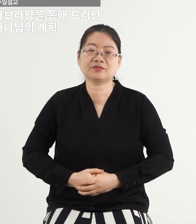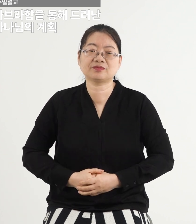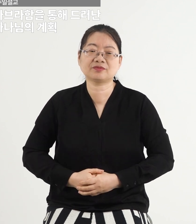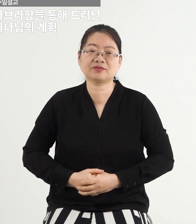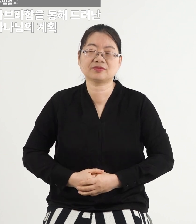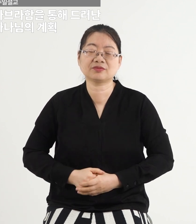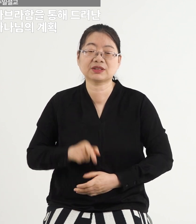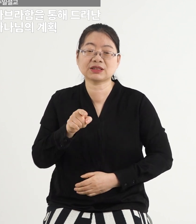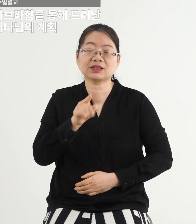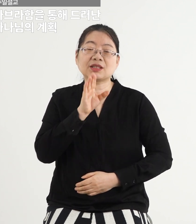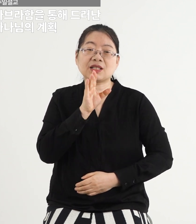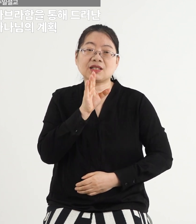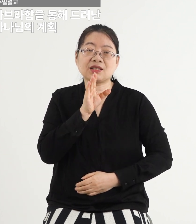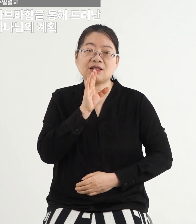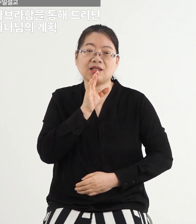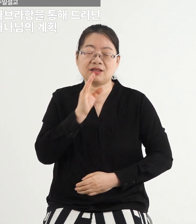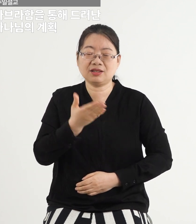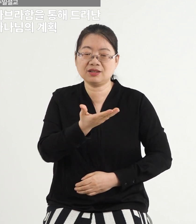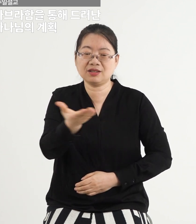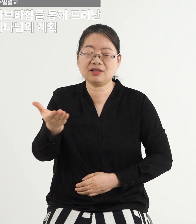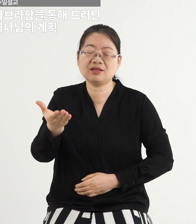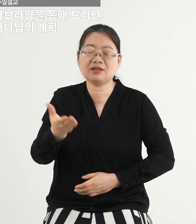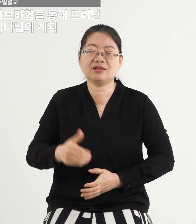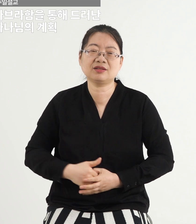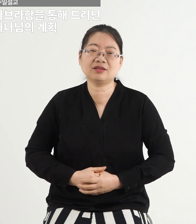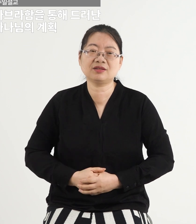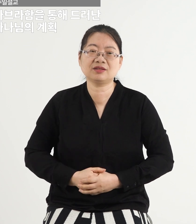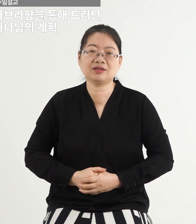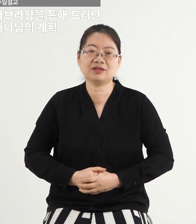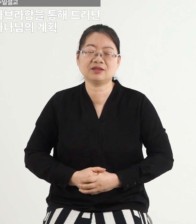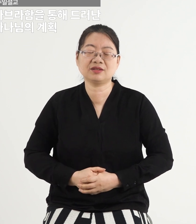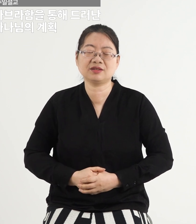바로 이겁니다. 여러분,